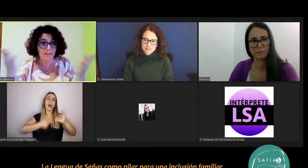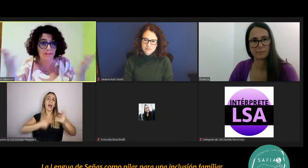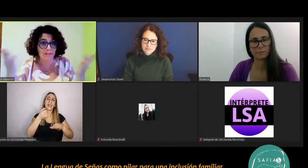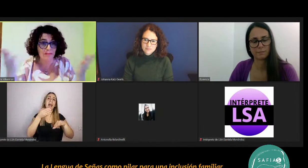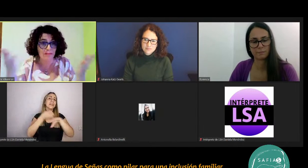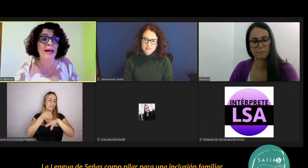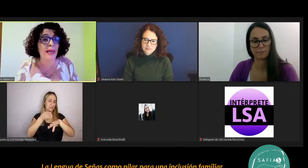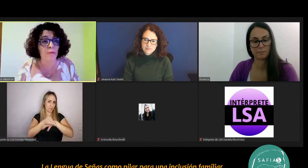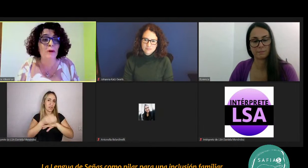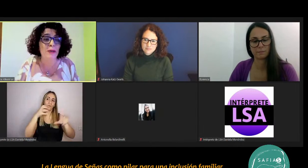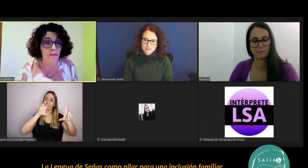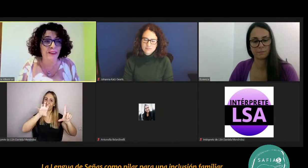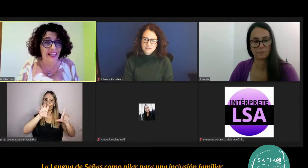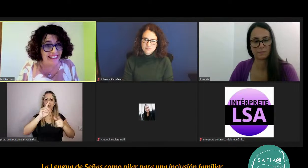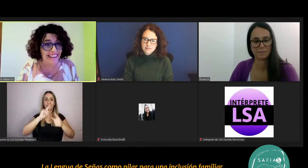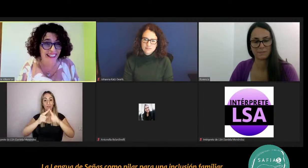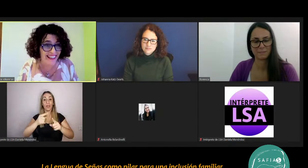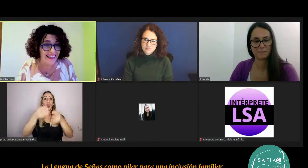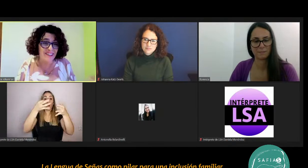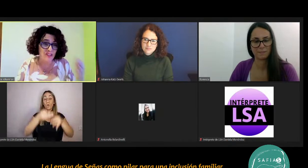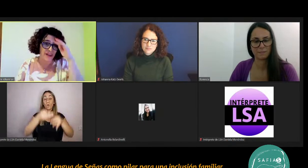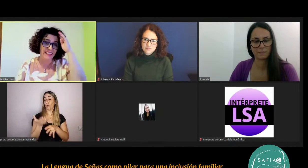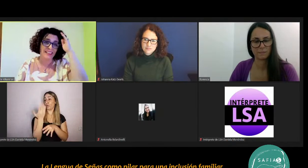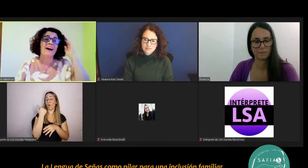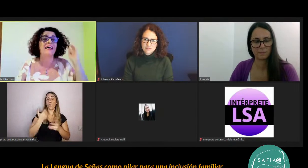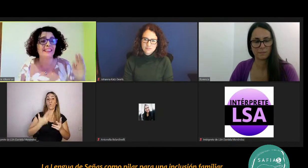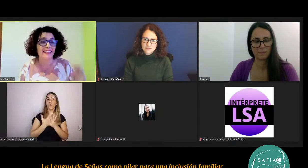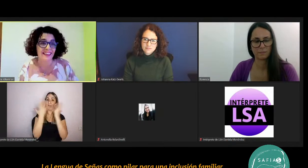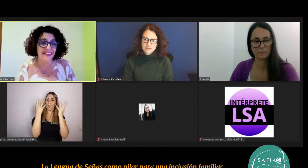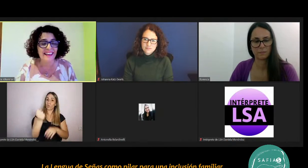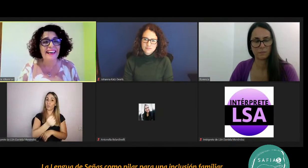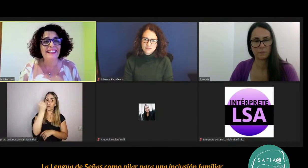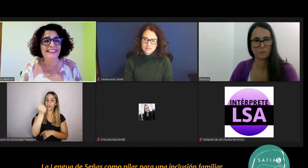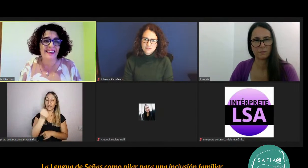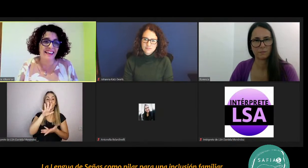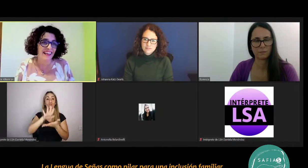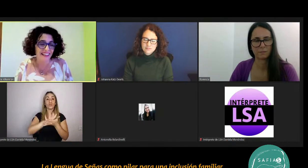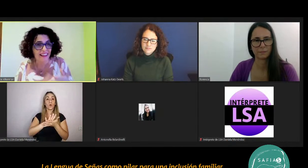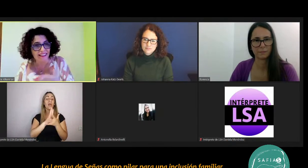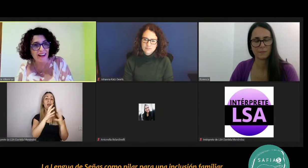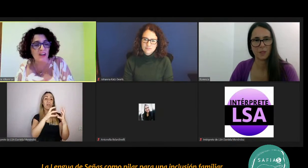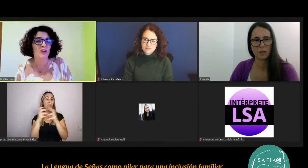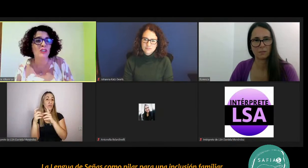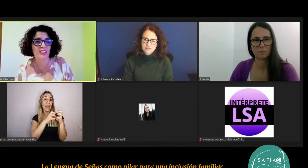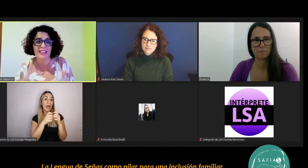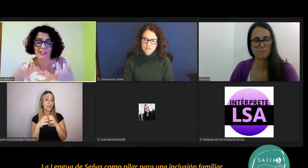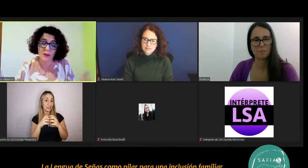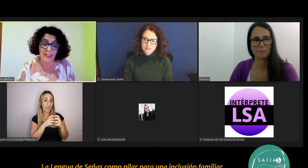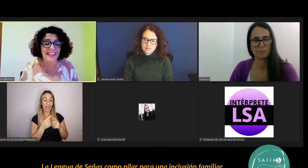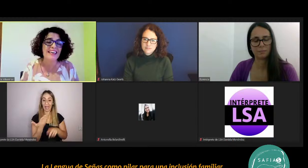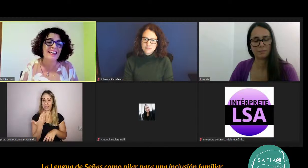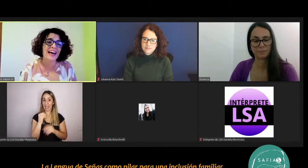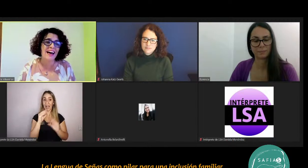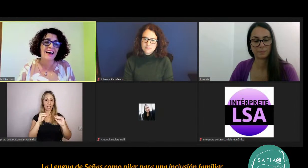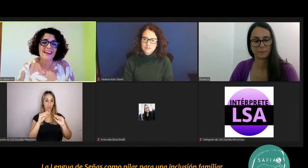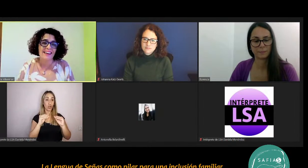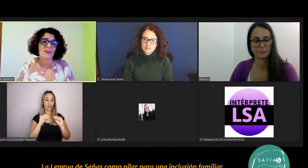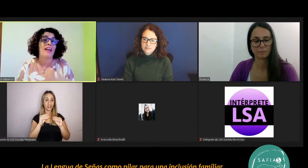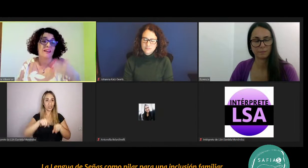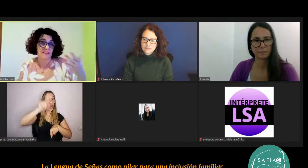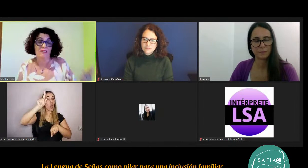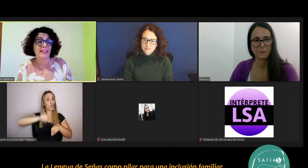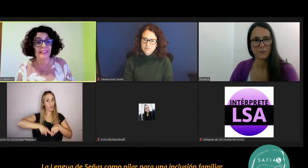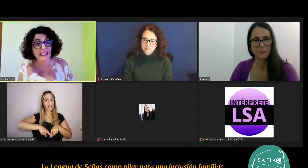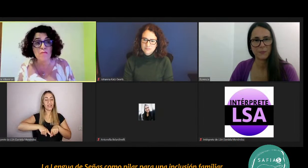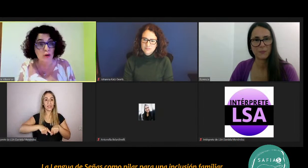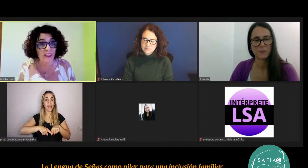bueno, venimos de una jornada muy importante sobre el debate de anoche y de todo el día, con